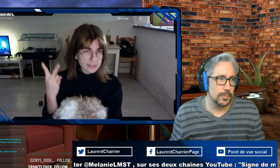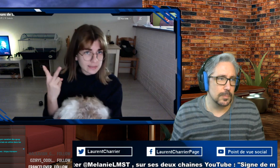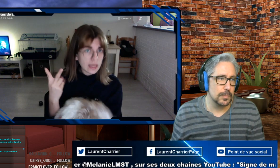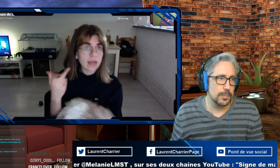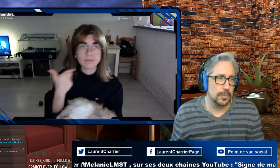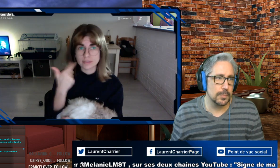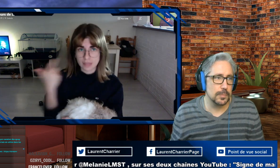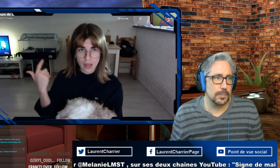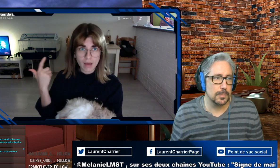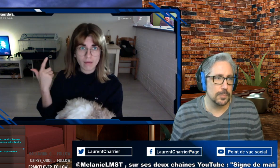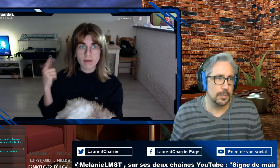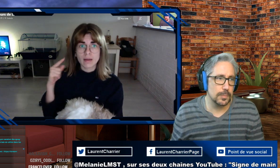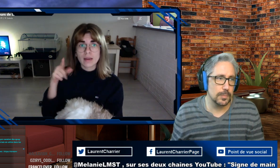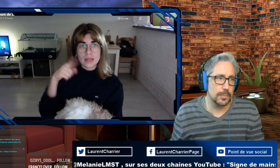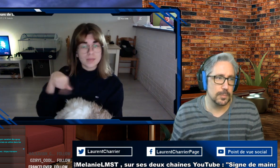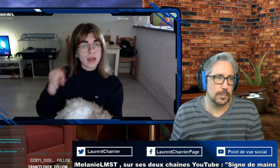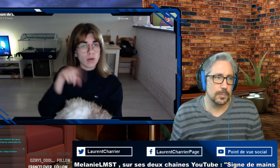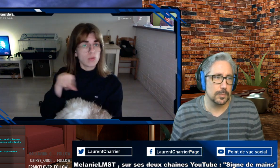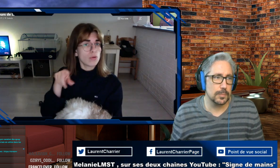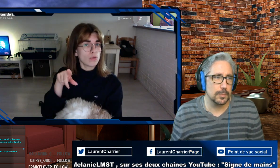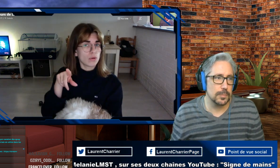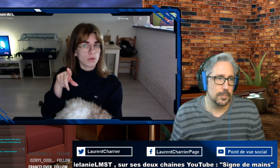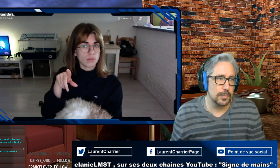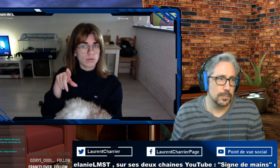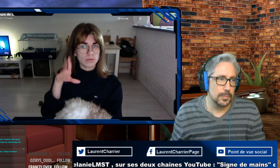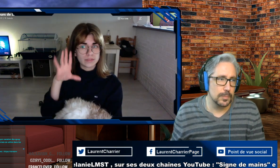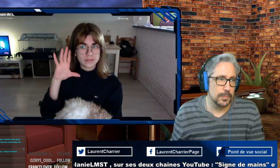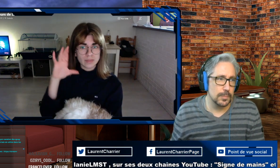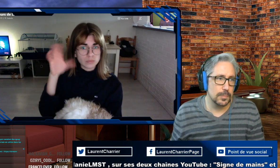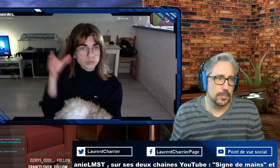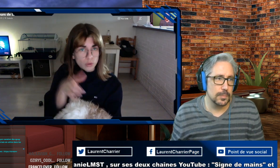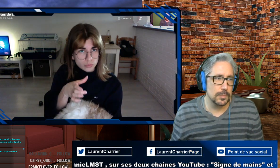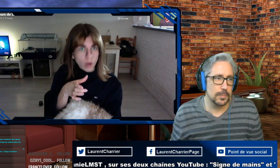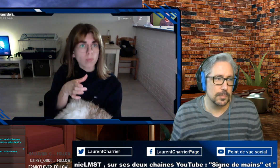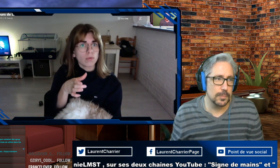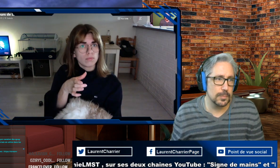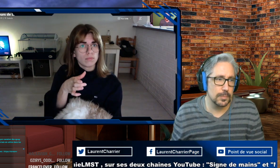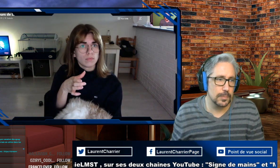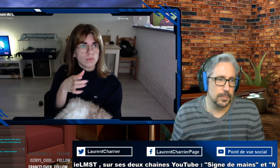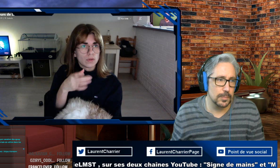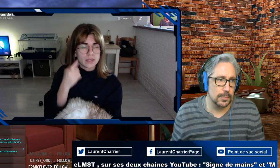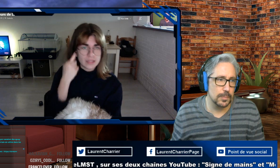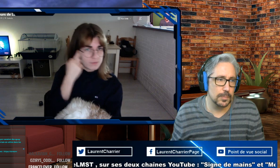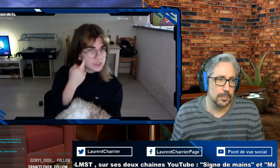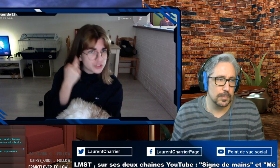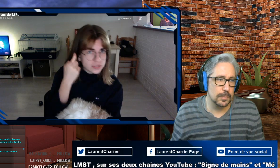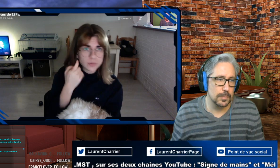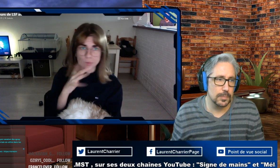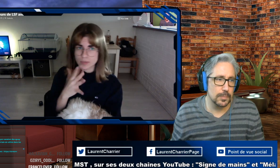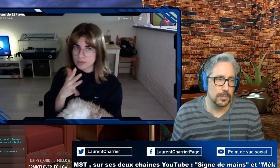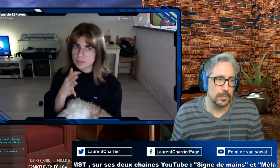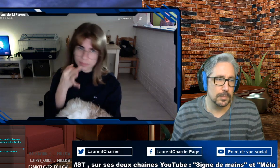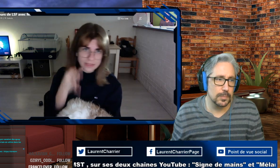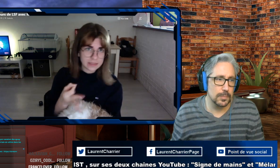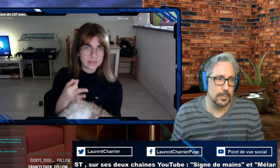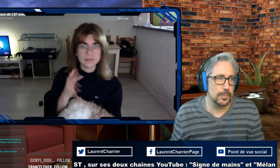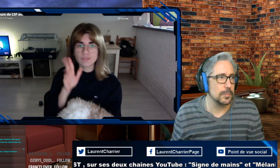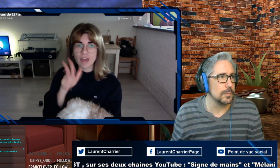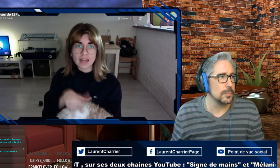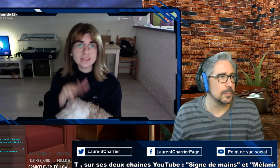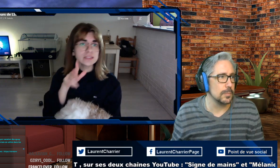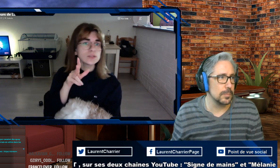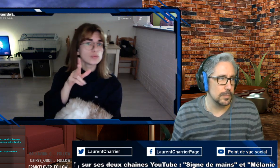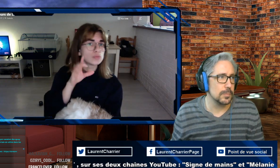Visuel, MSF, etc. Et bien, eux, ils se mettent tout ensemble. Ils réfléchissent aussi,